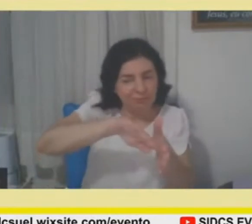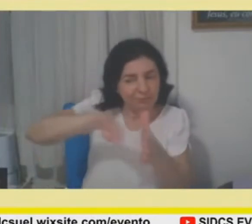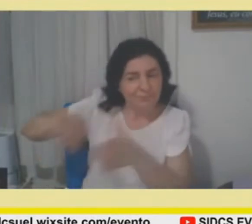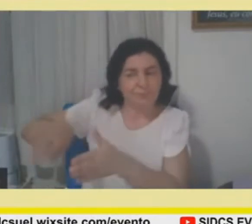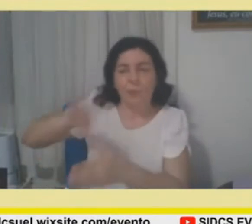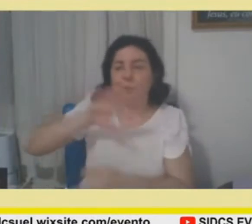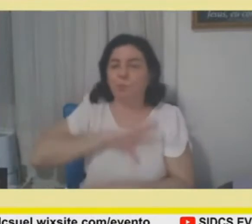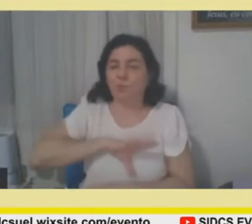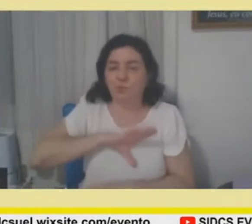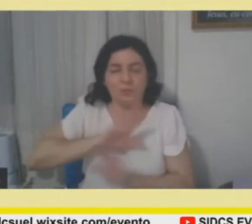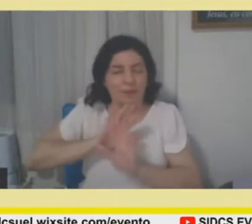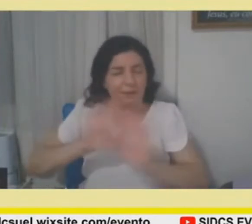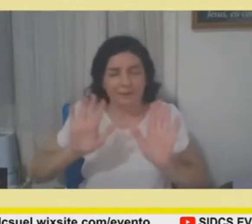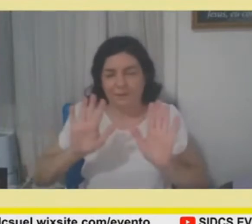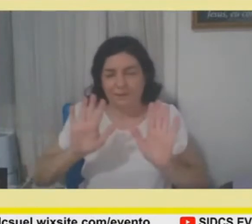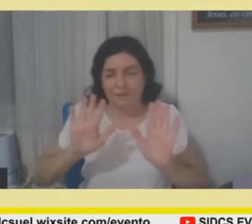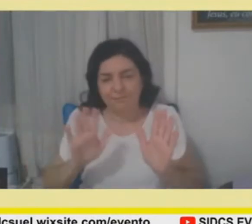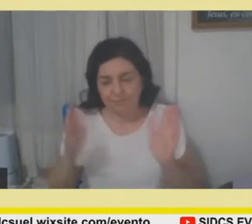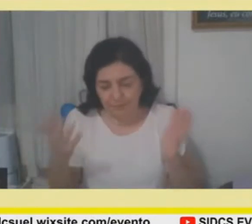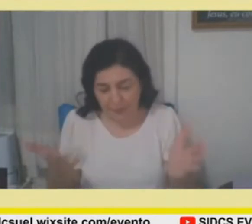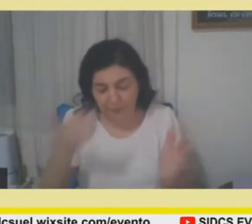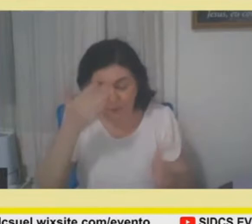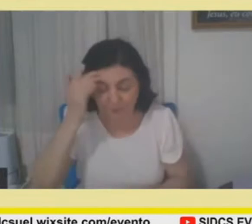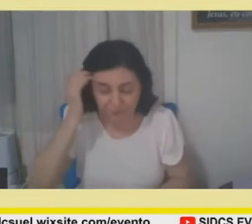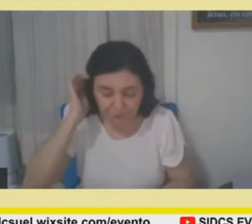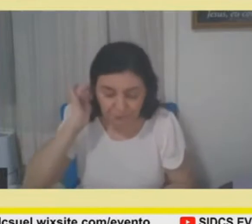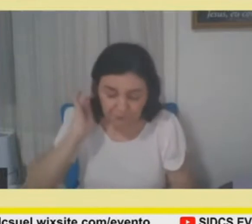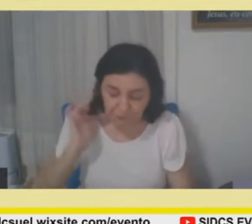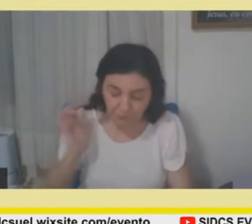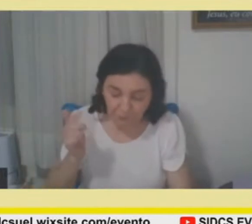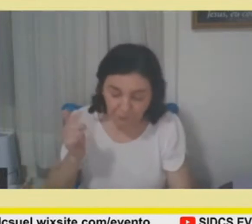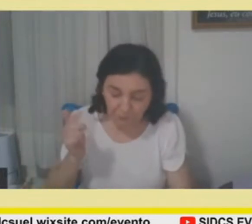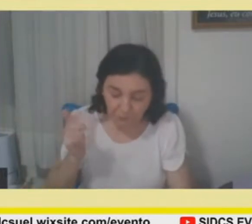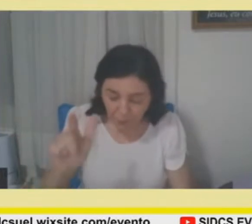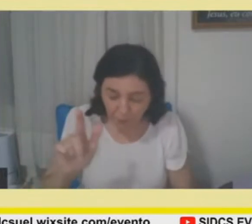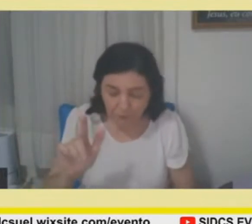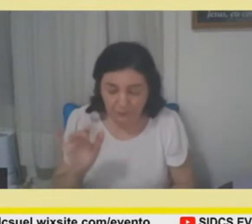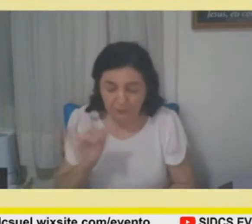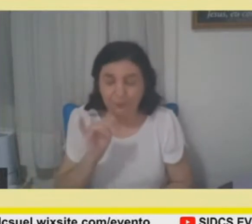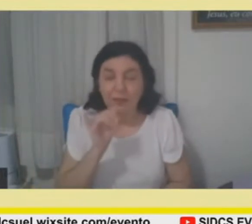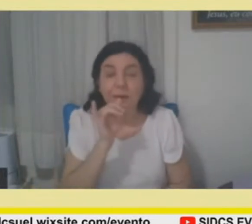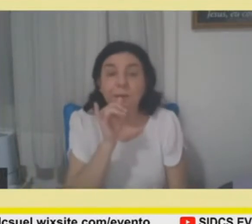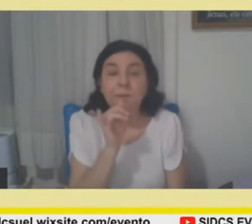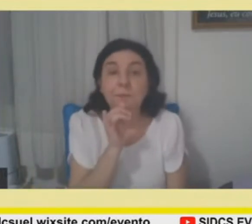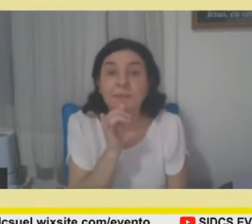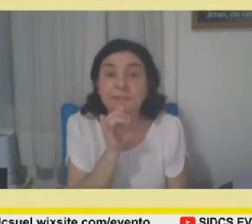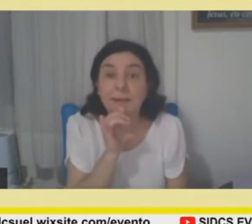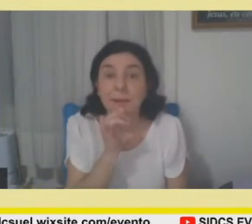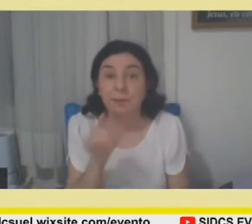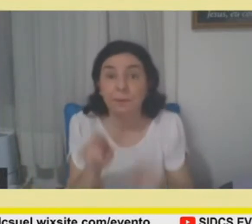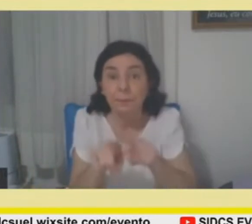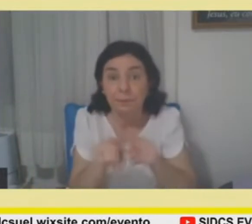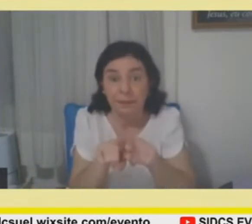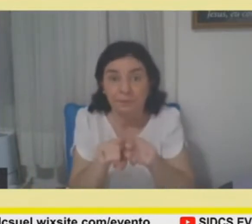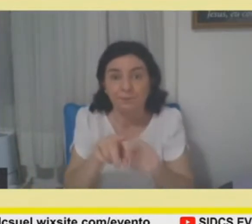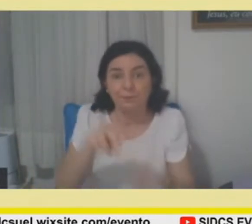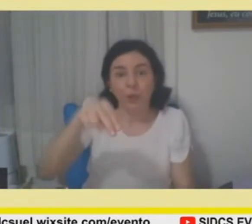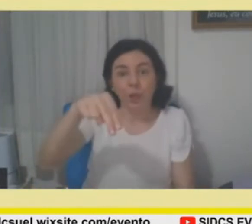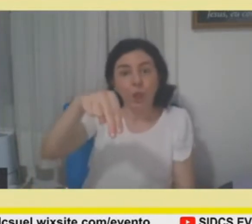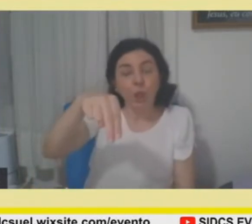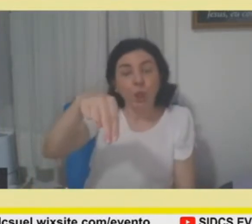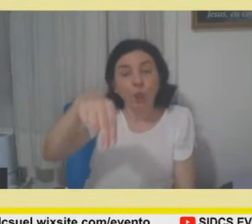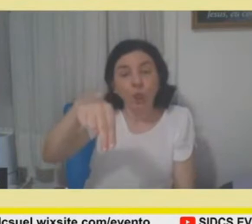resposta dele. Por isso que esse é o sinal. Não vamos utilizar o sinal de problema igual no português. Ok?